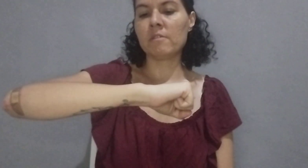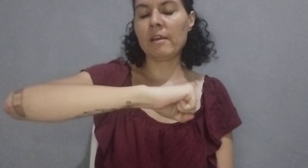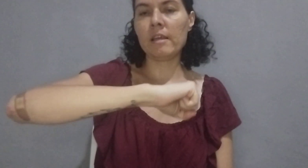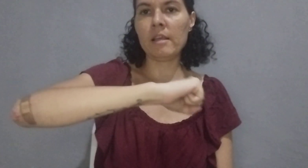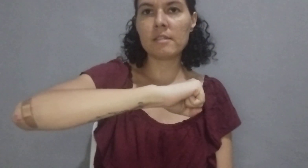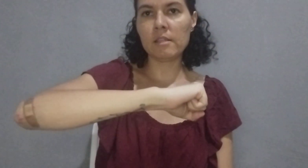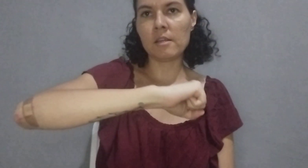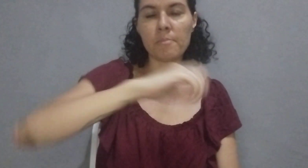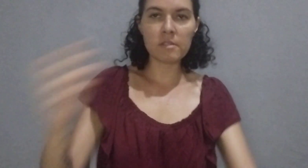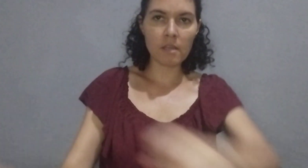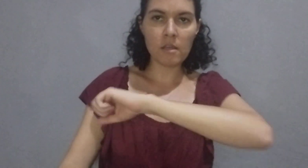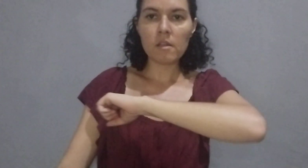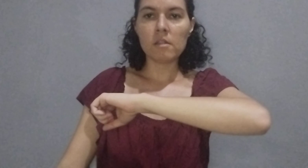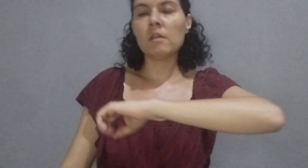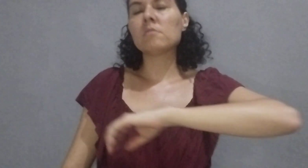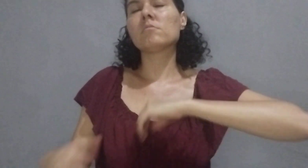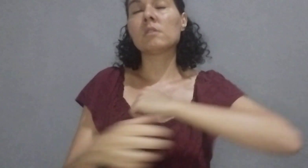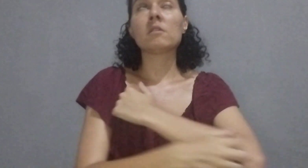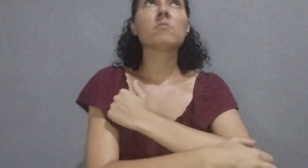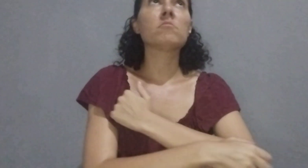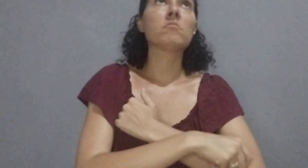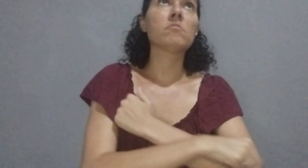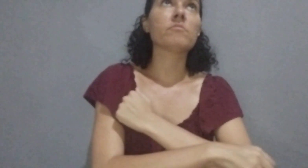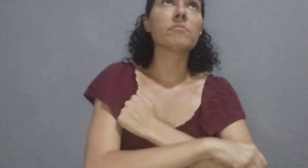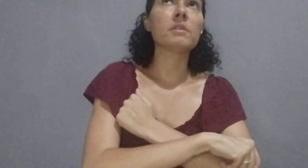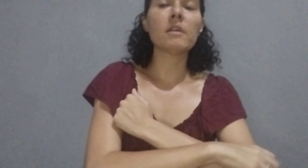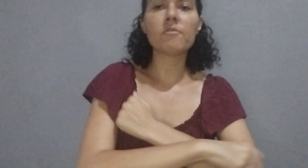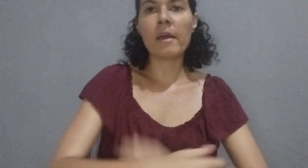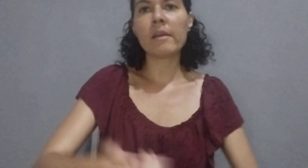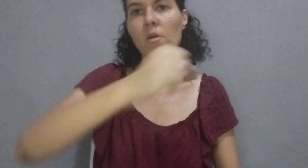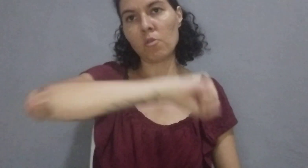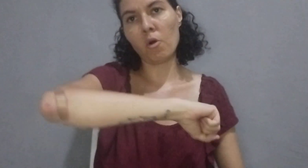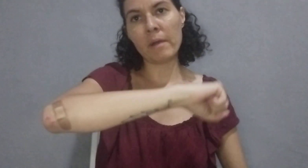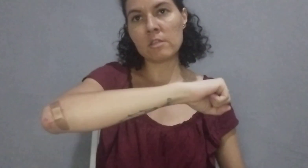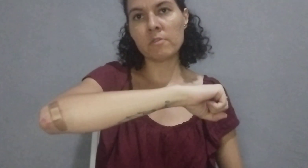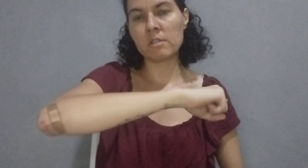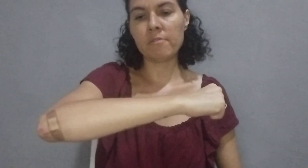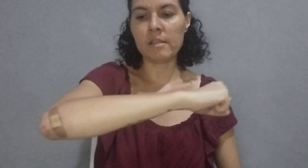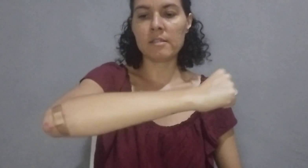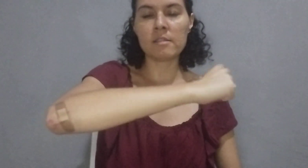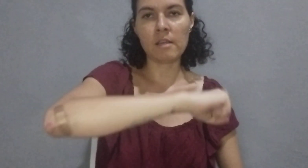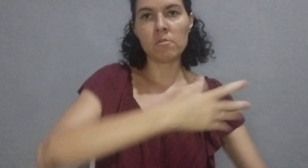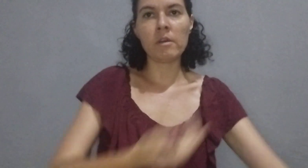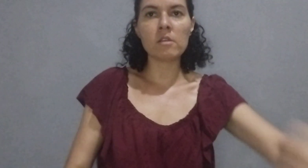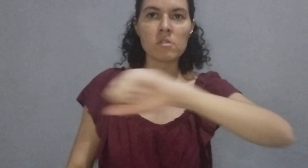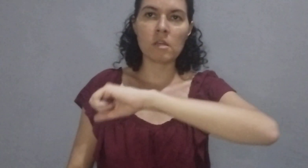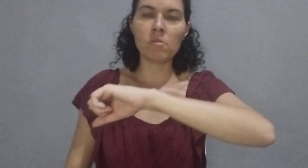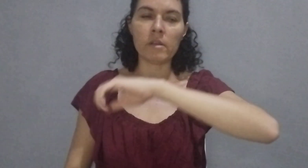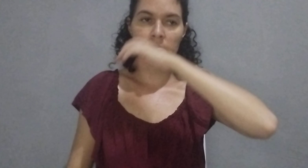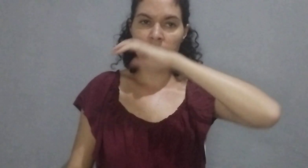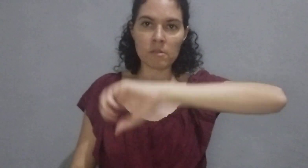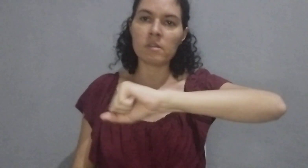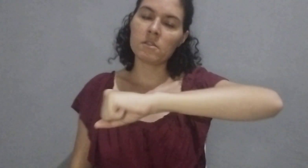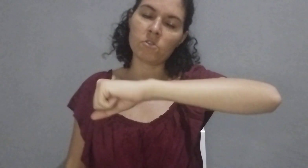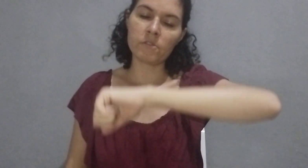vai estender, pode ser, não interfere em qual braço você faz, tá? Se é com esse ou se é com esse. Eu vou fazer com esse, acho que fica